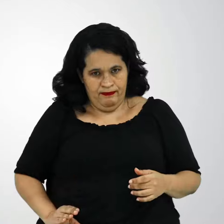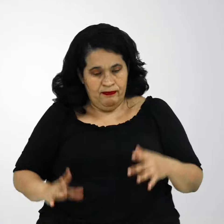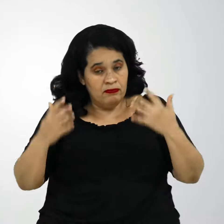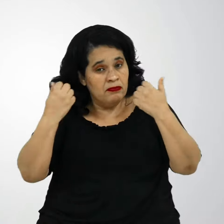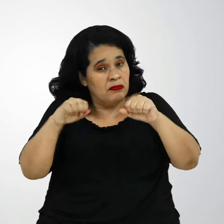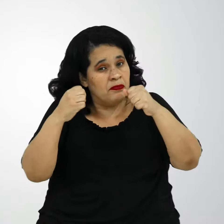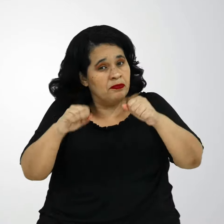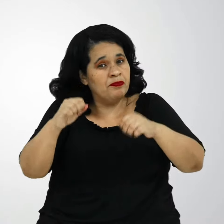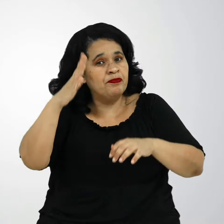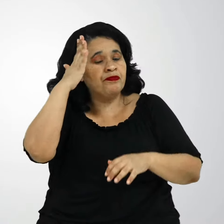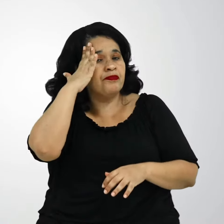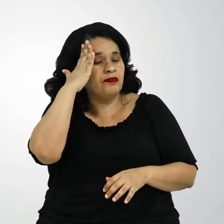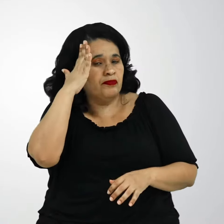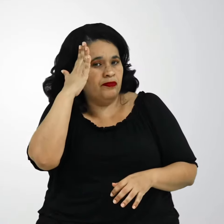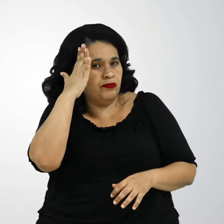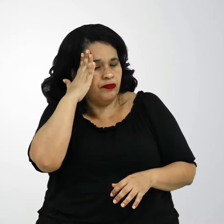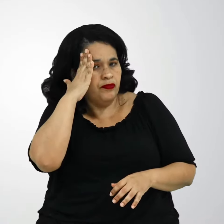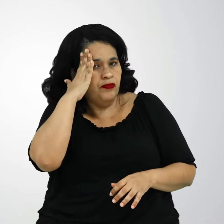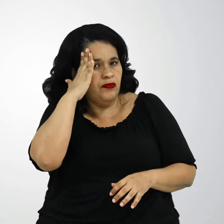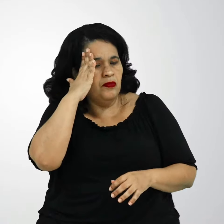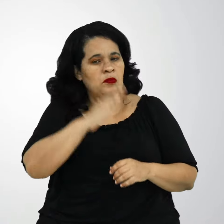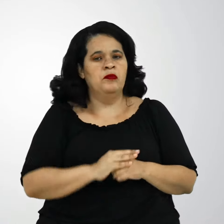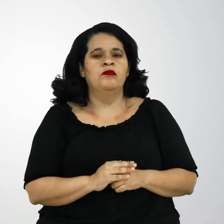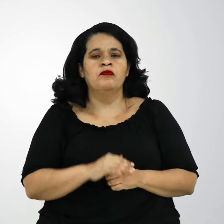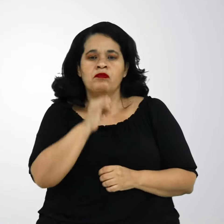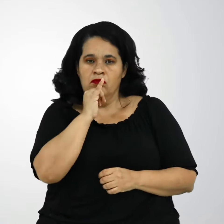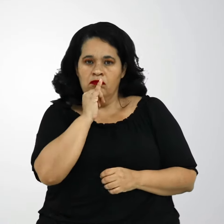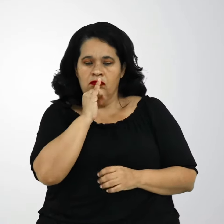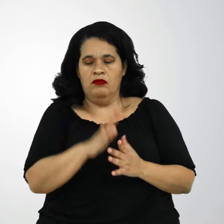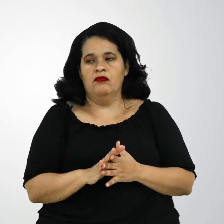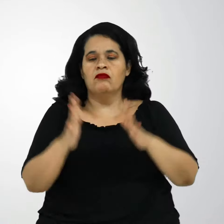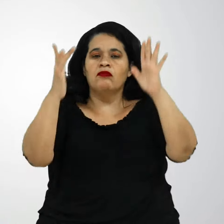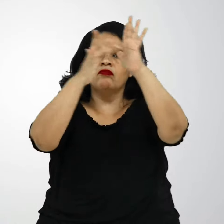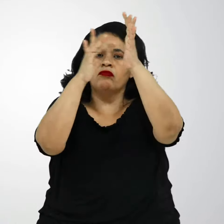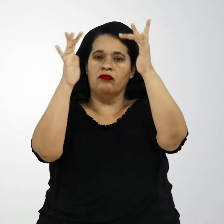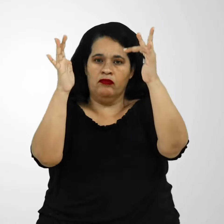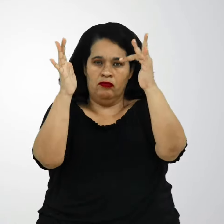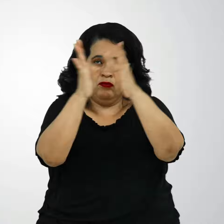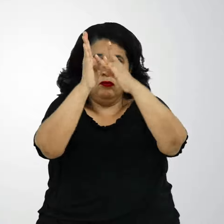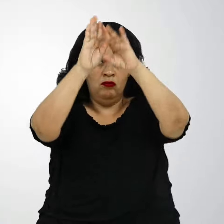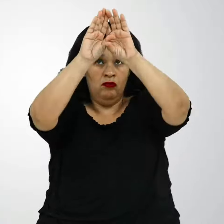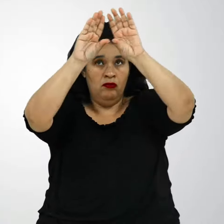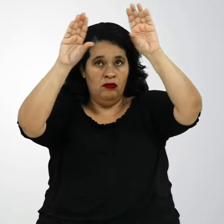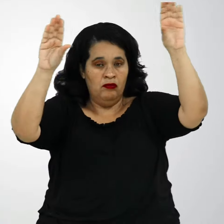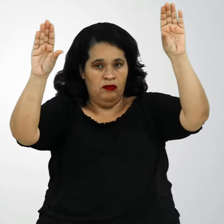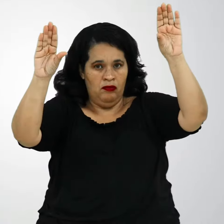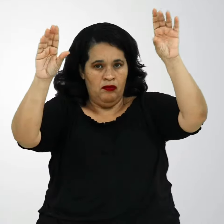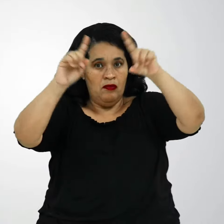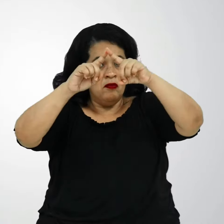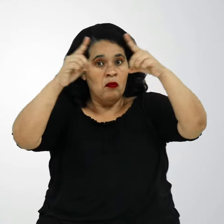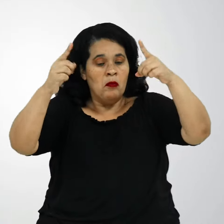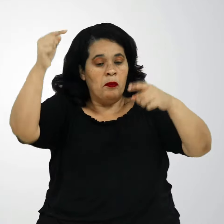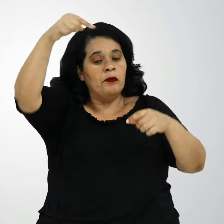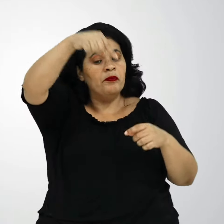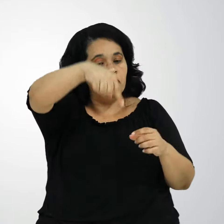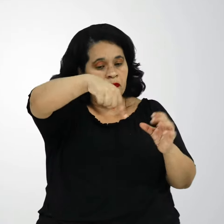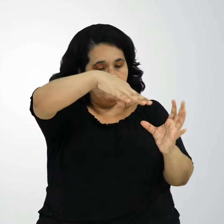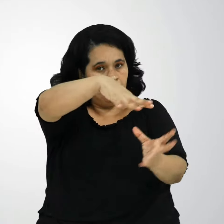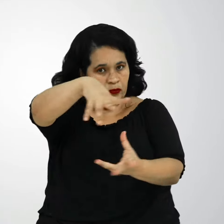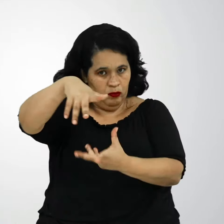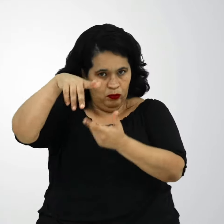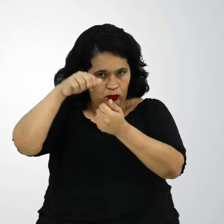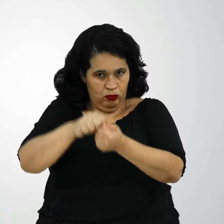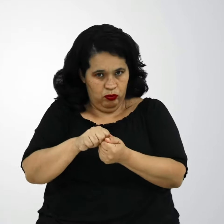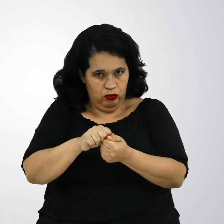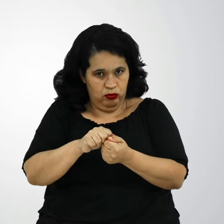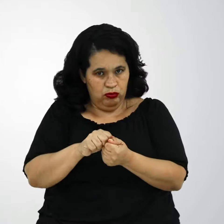de Cristo quando ele vem, ele vai para a cruz, ele sela a salvação, ele vai ao céu,